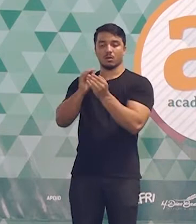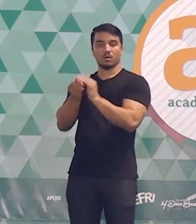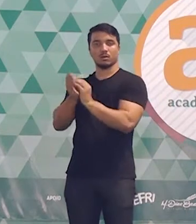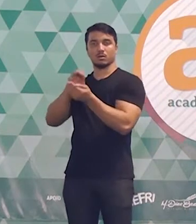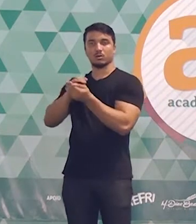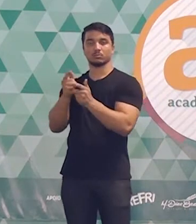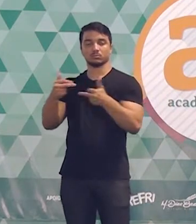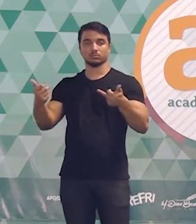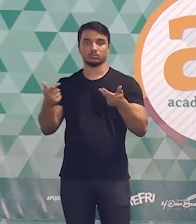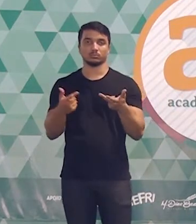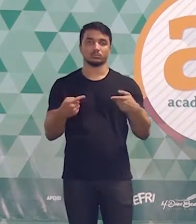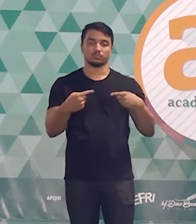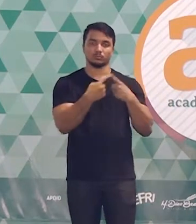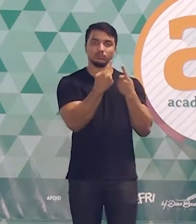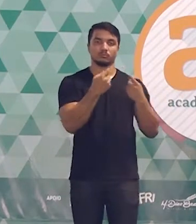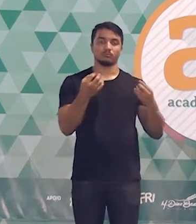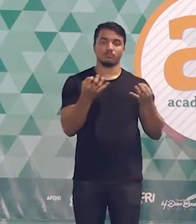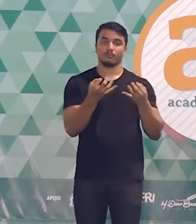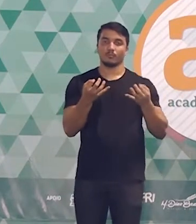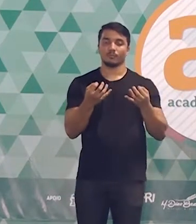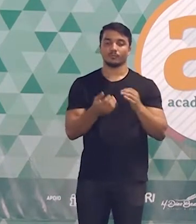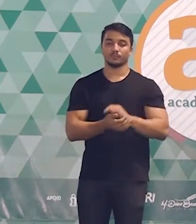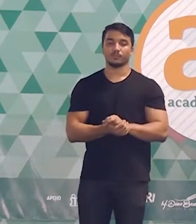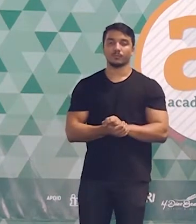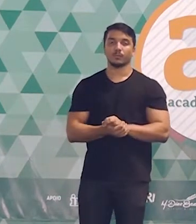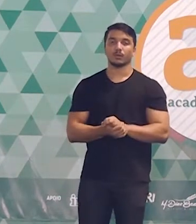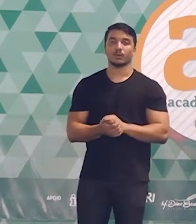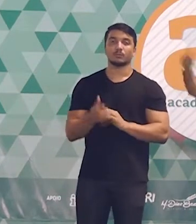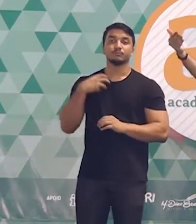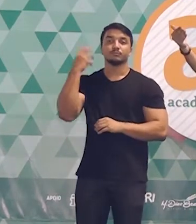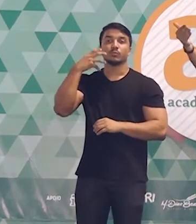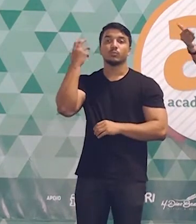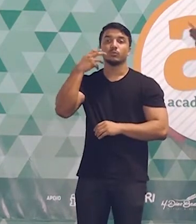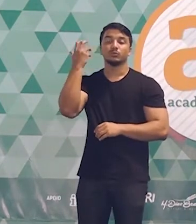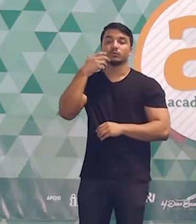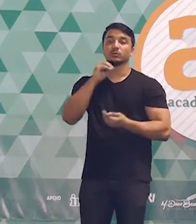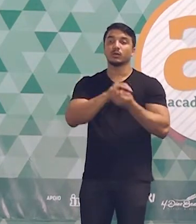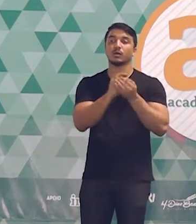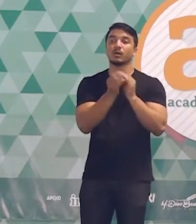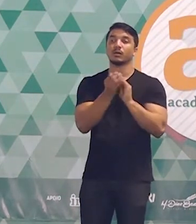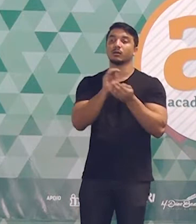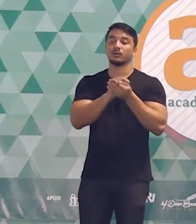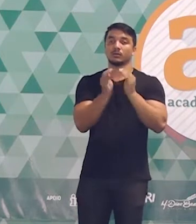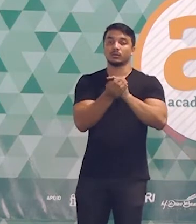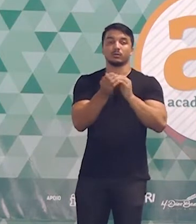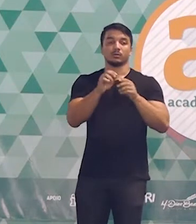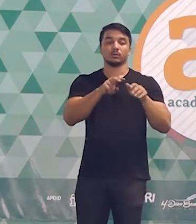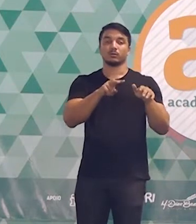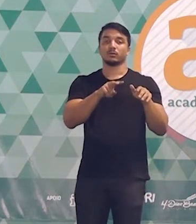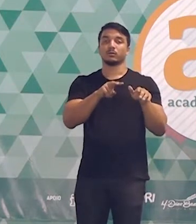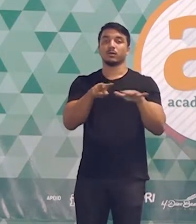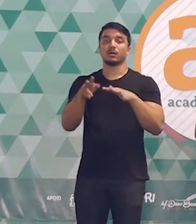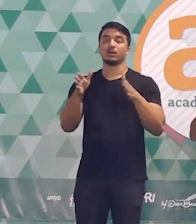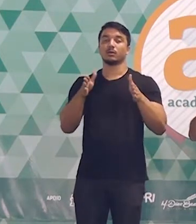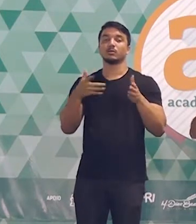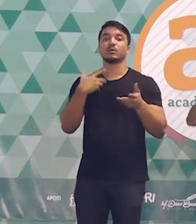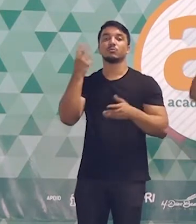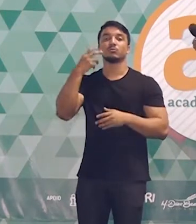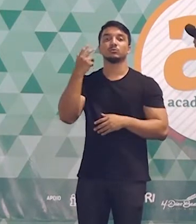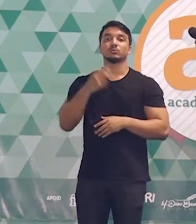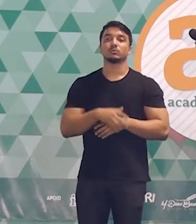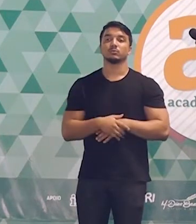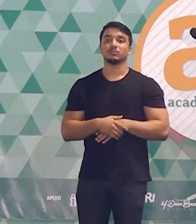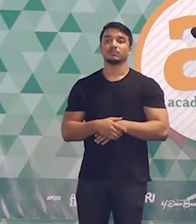na Semana de Arte Moderna. Diz o nome da música que esteve presente na Semana de Arte